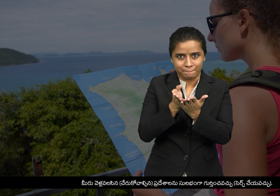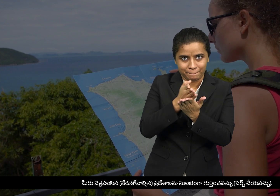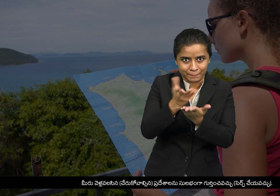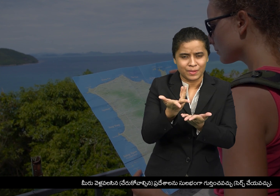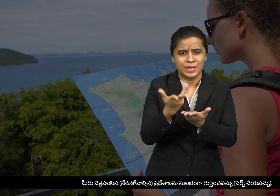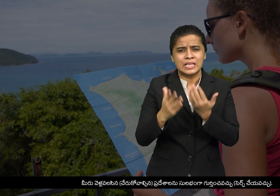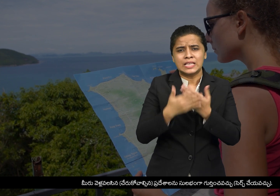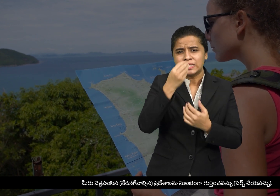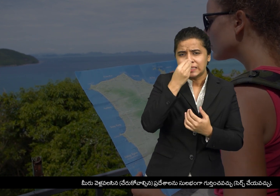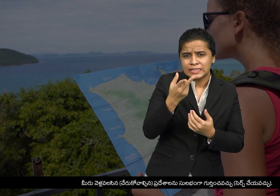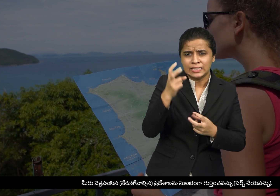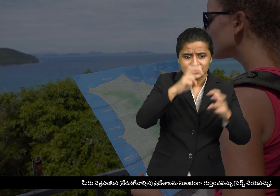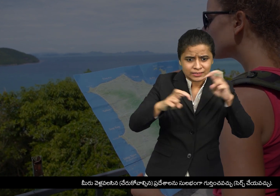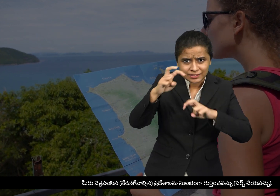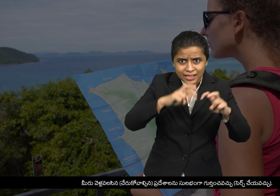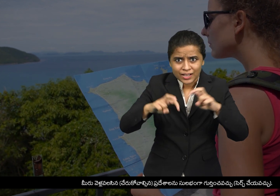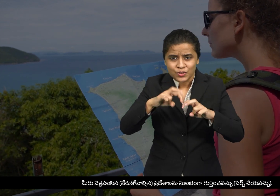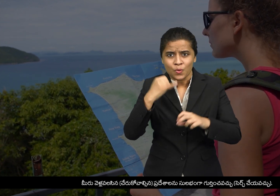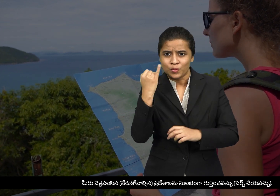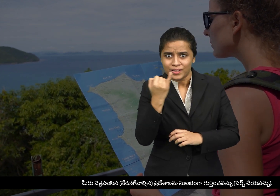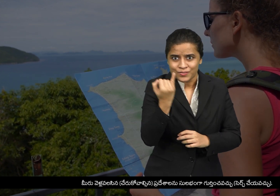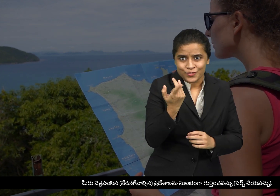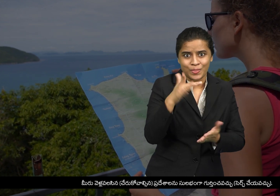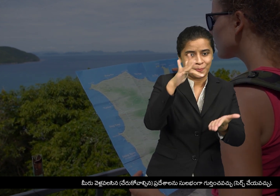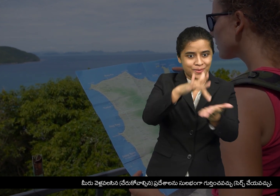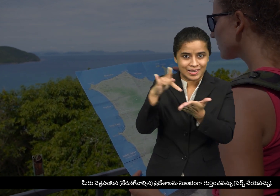మీరు వెళ్ళవలసిన ప్రదేశాలను సులభంగా గుర్తించవచ్చు.